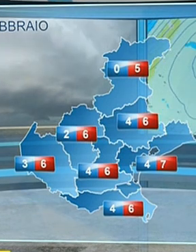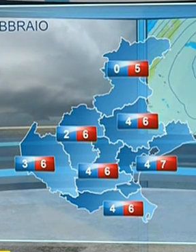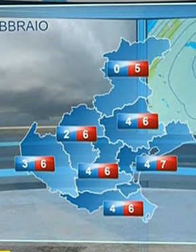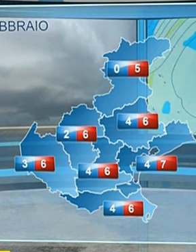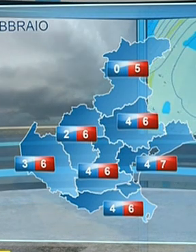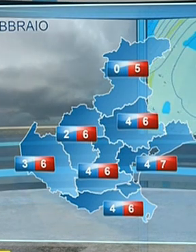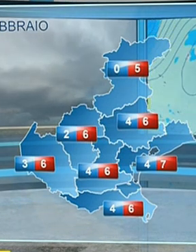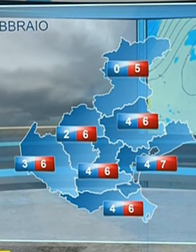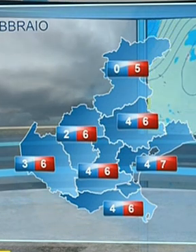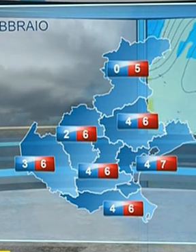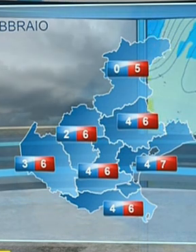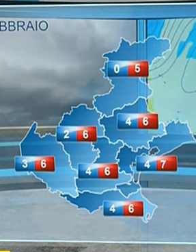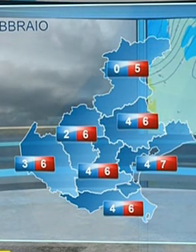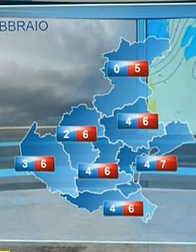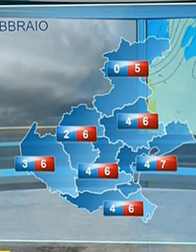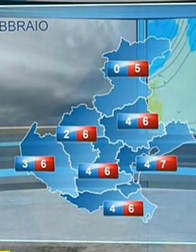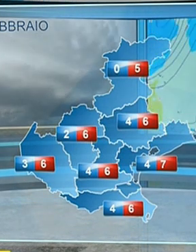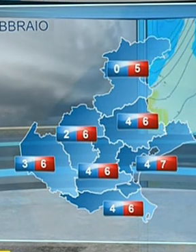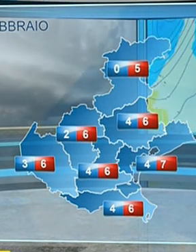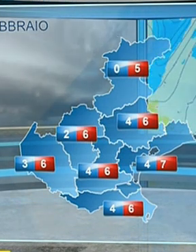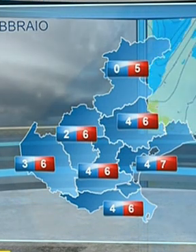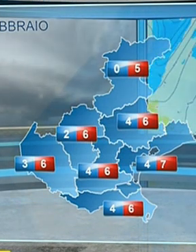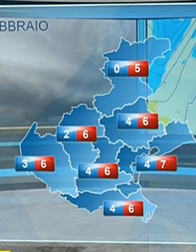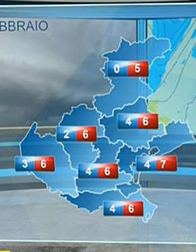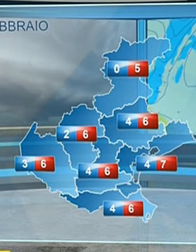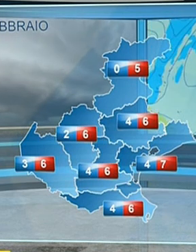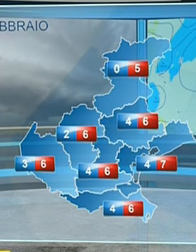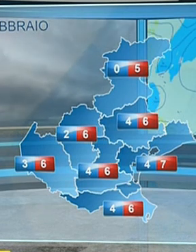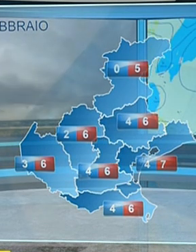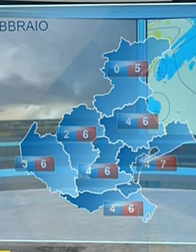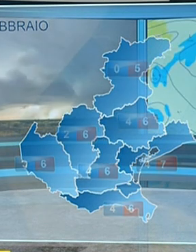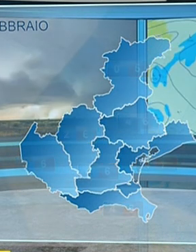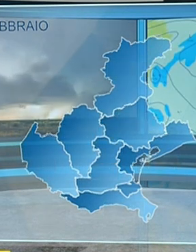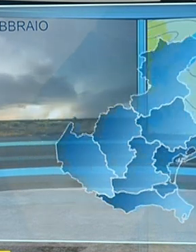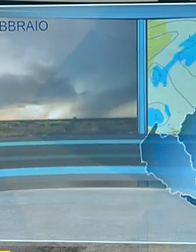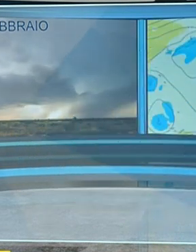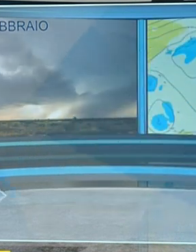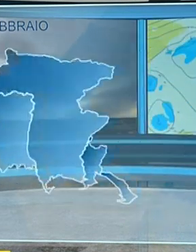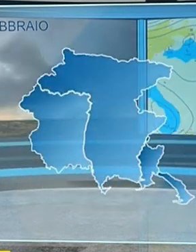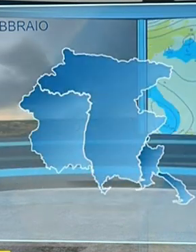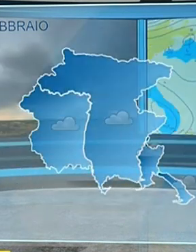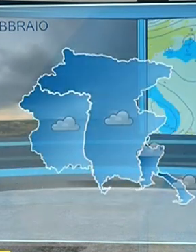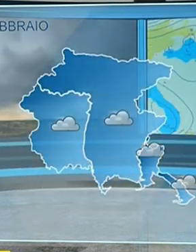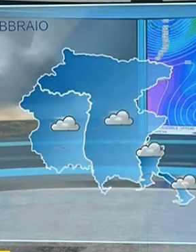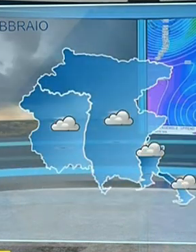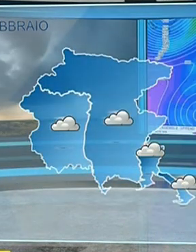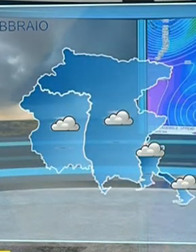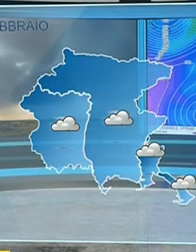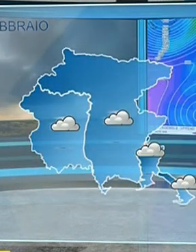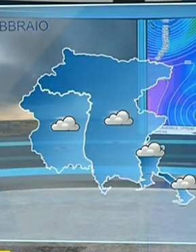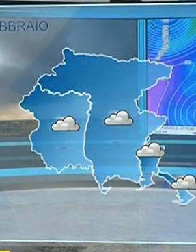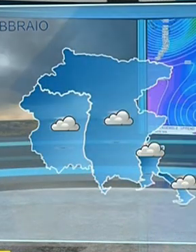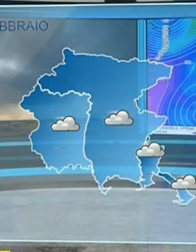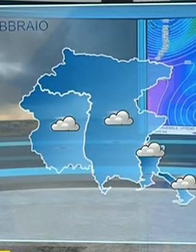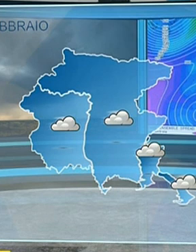4 gradi, valori massimi invece tra i 5 e i 7 all'incirca. Ci spostiamo ora sul Friuli Venezia Giulia, qui